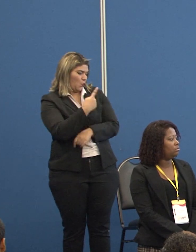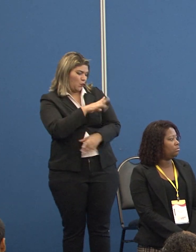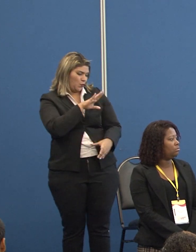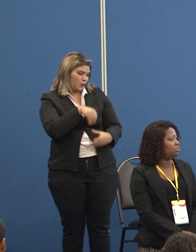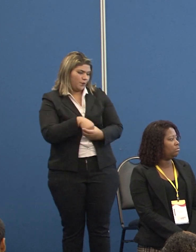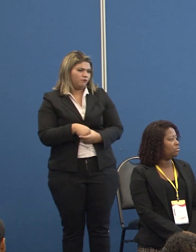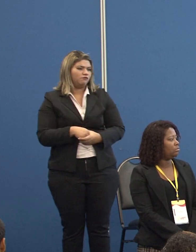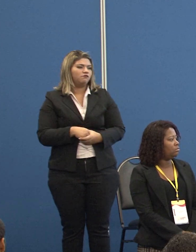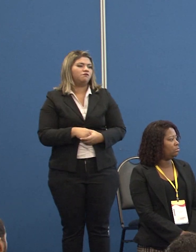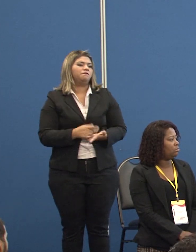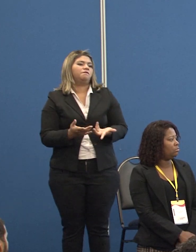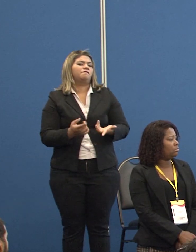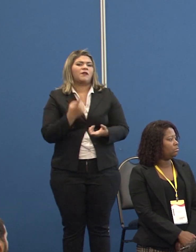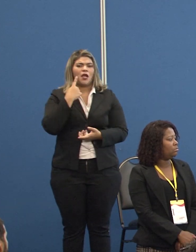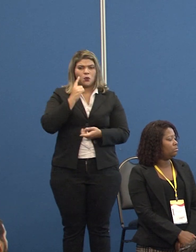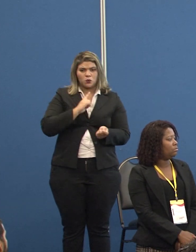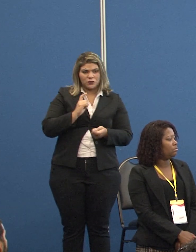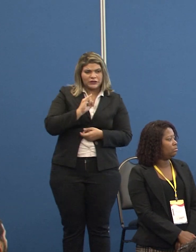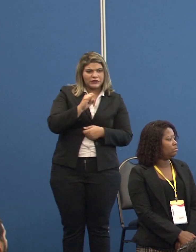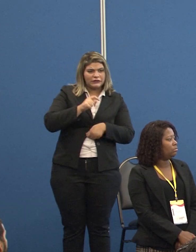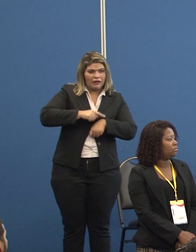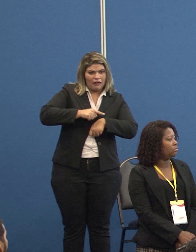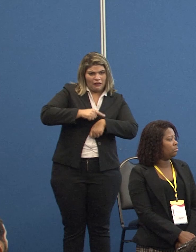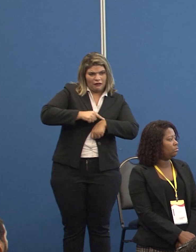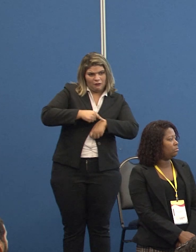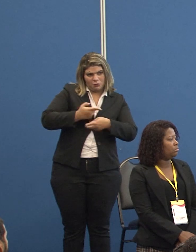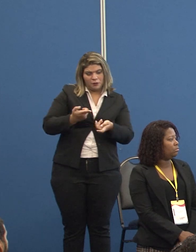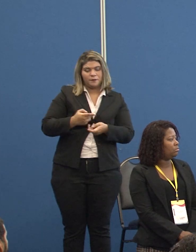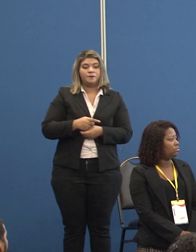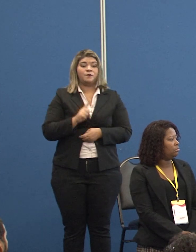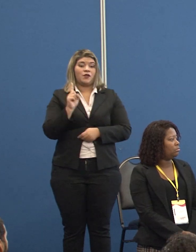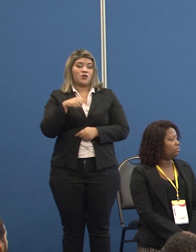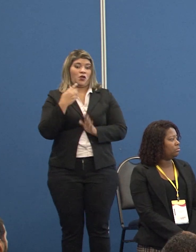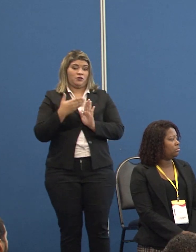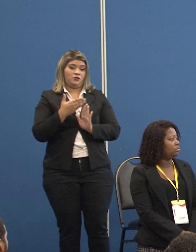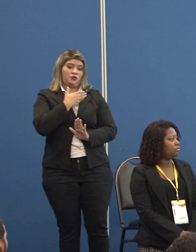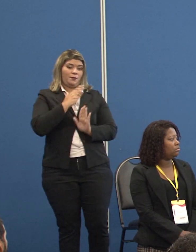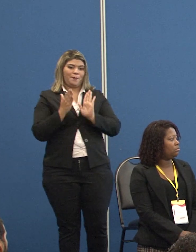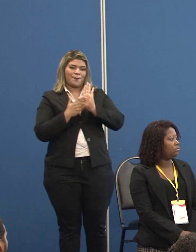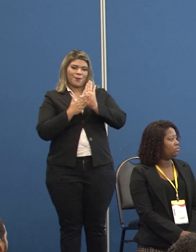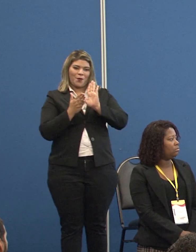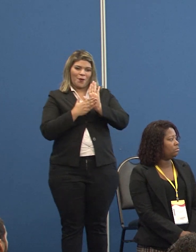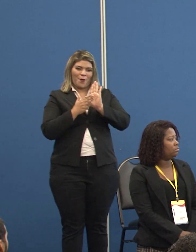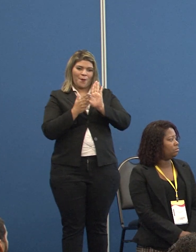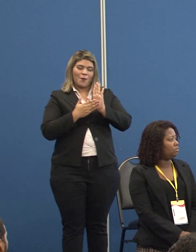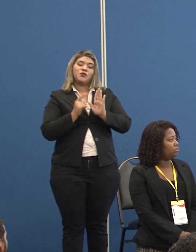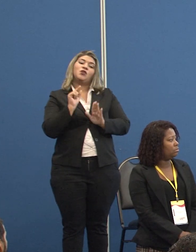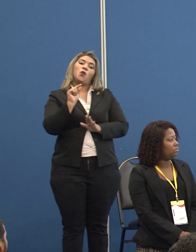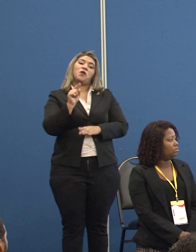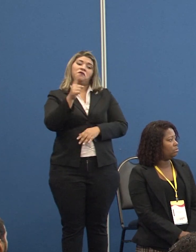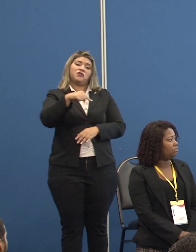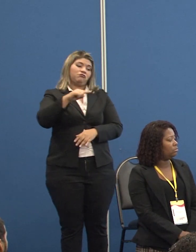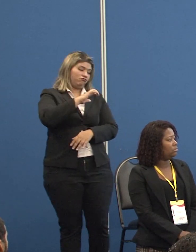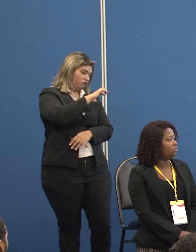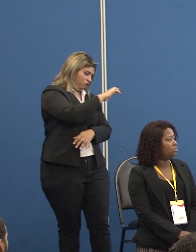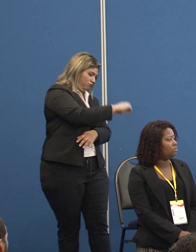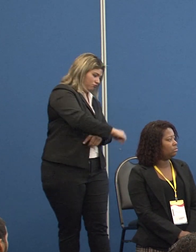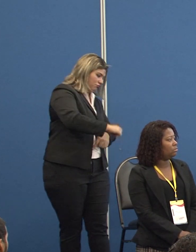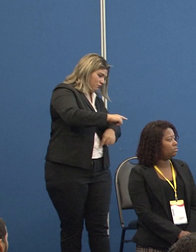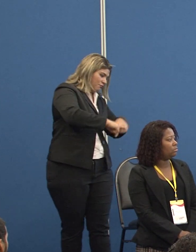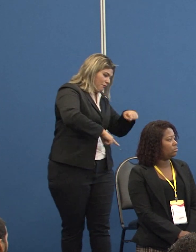vocês estão com relação ao tempo. A nossa proposta original era de que agora vocês pegassem alguns desses materiais